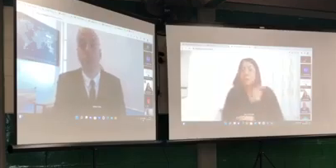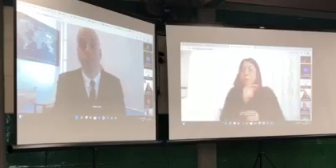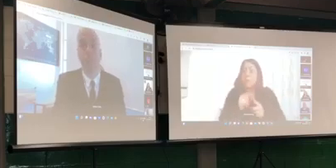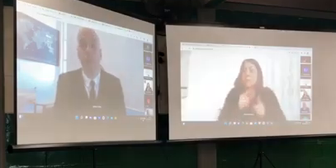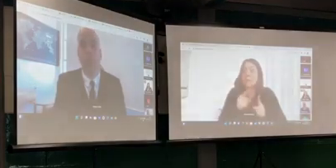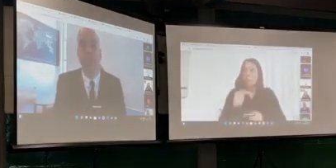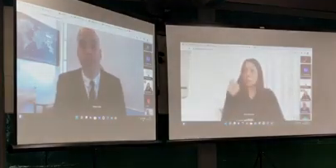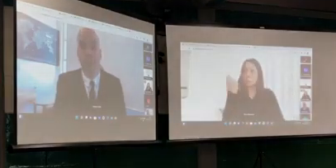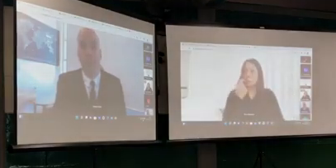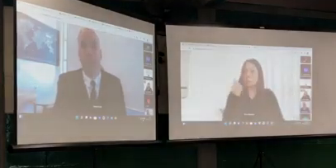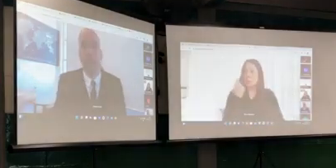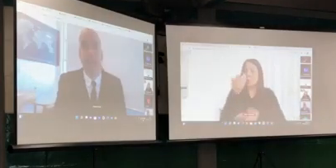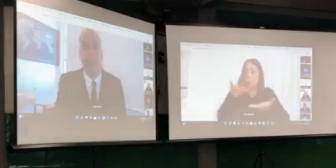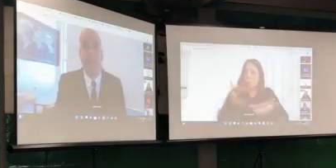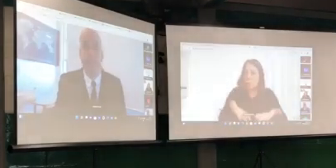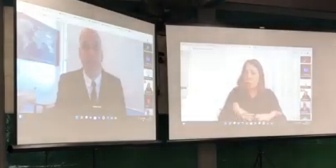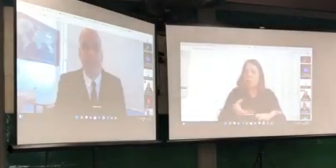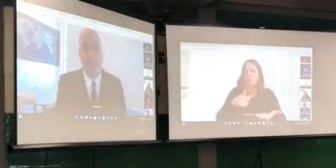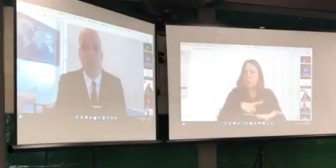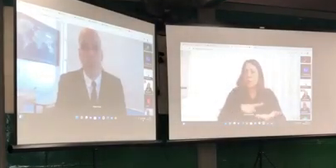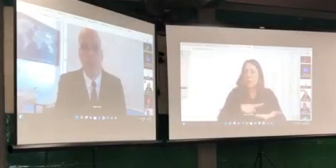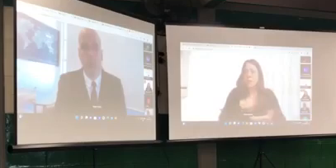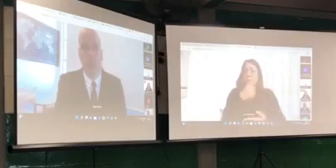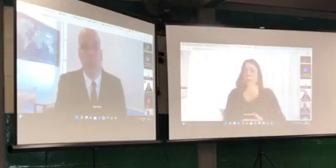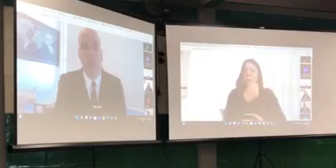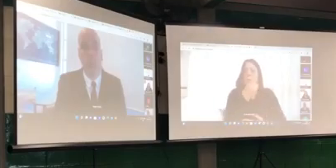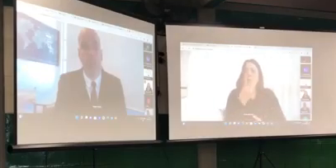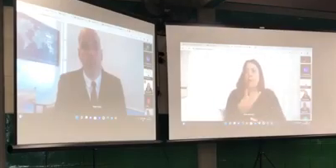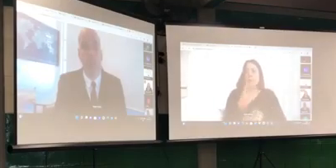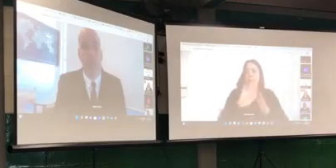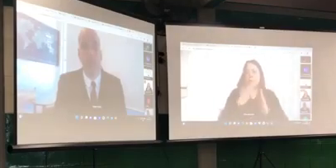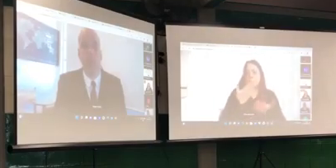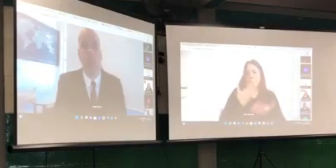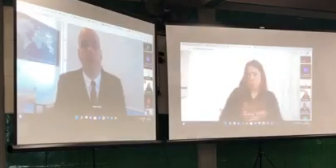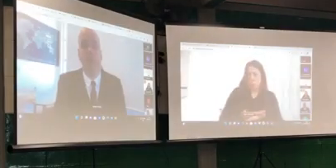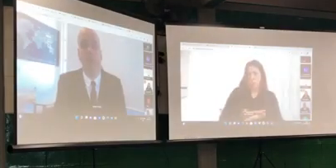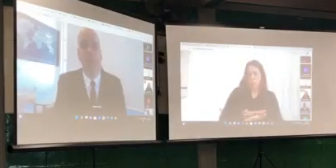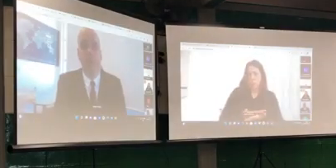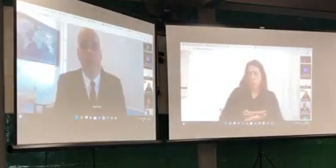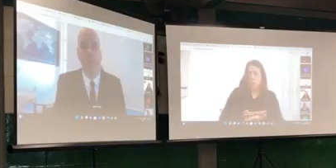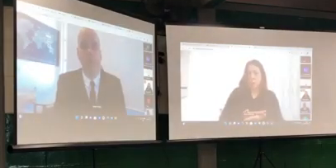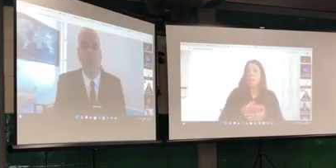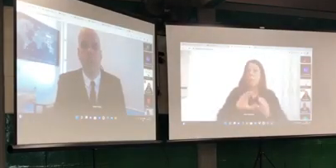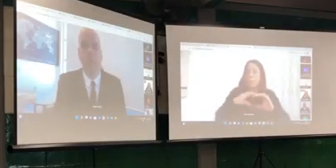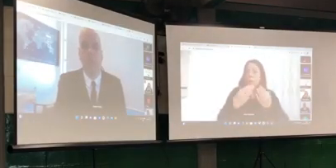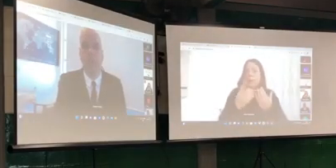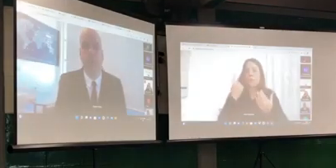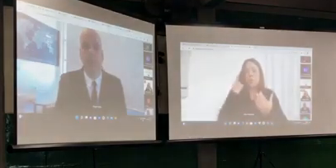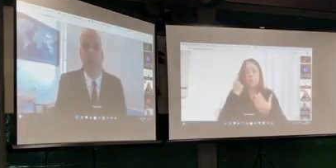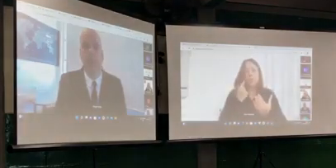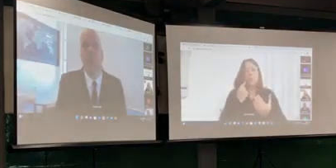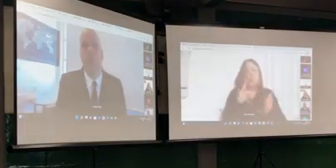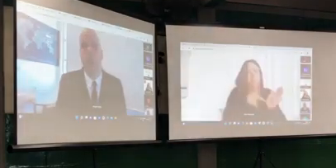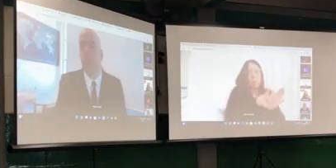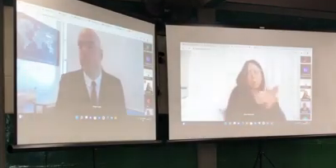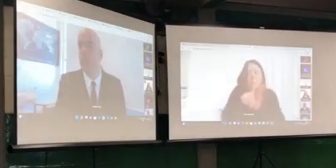do Sul hoje tem 13 escolas, né, para a comunidade surda específica. Infelizmente, a